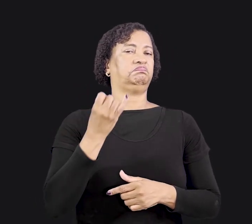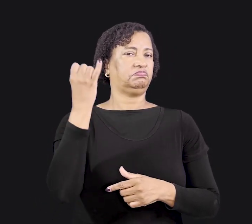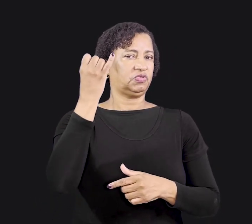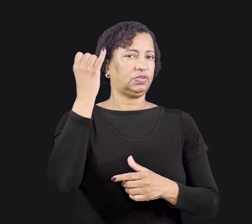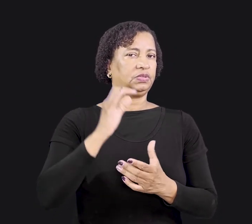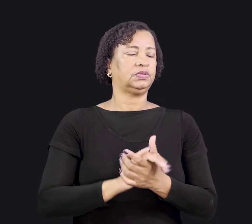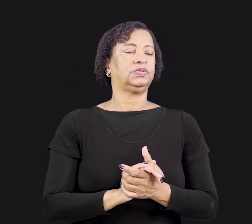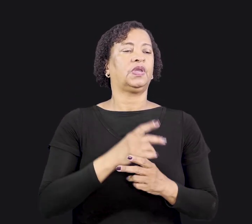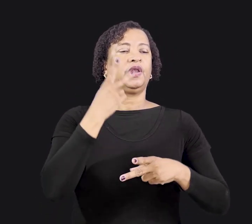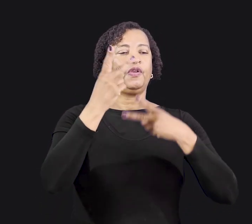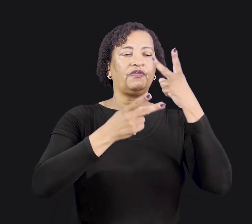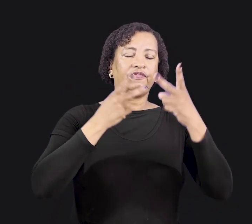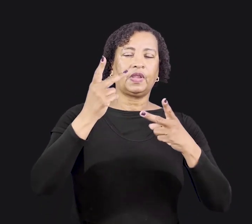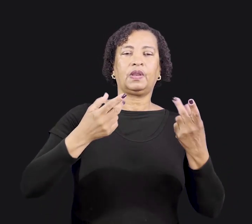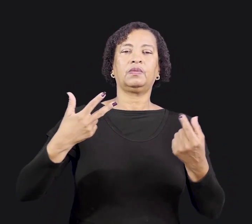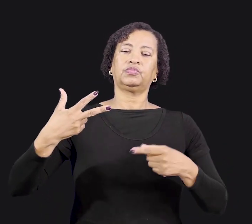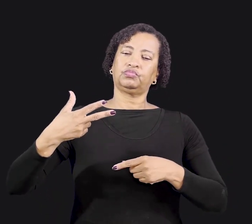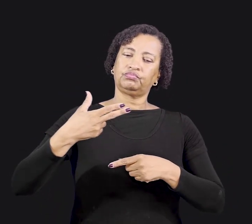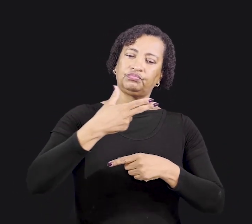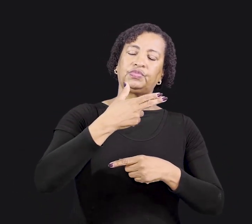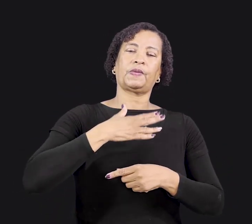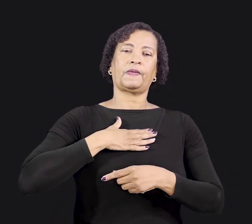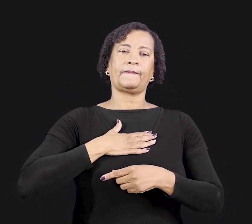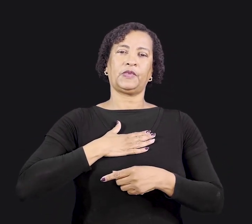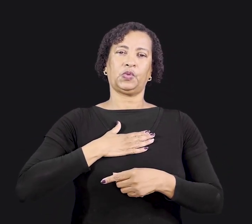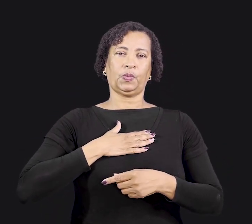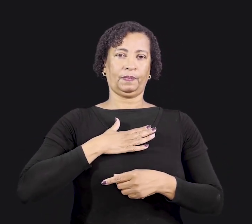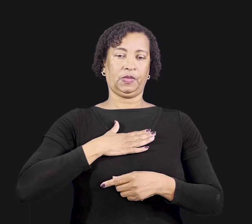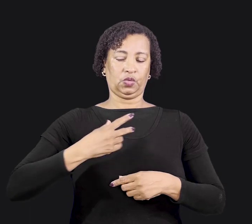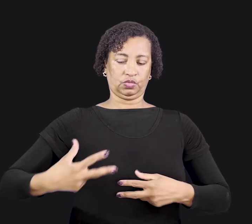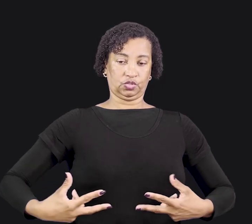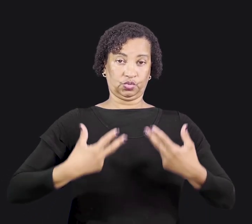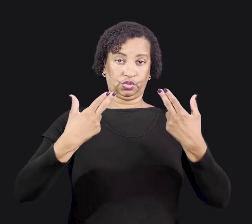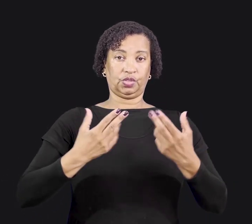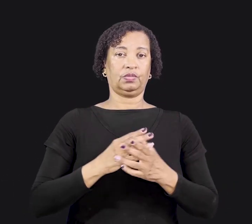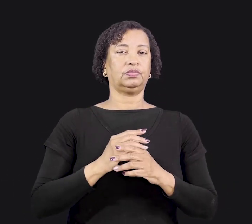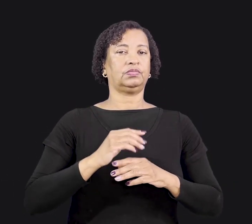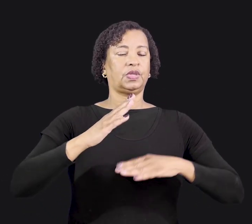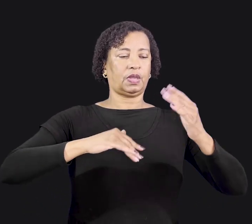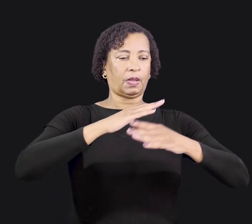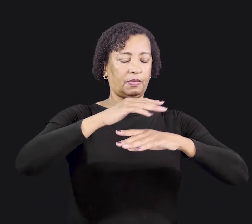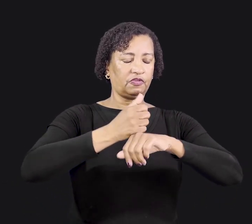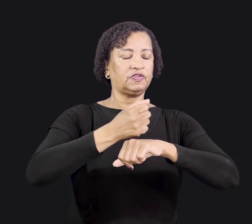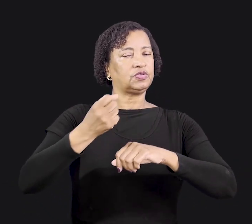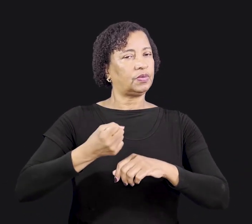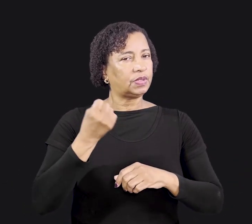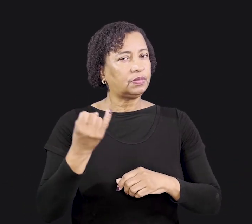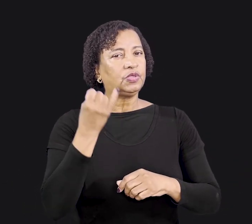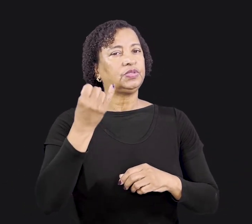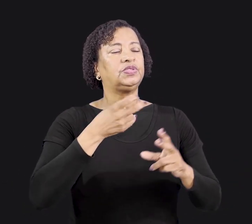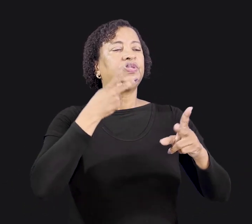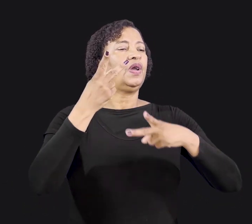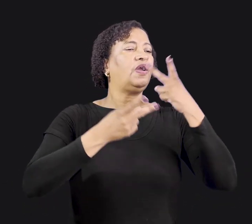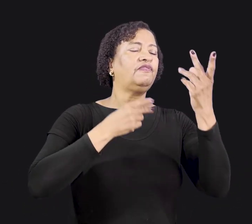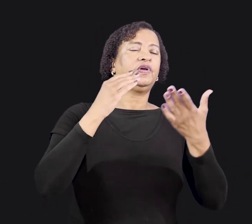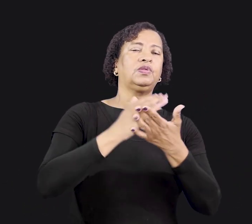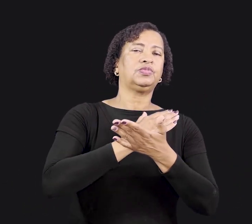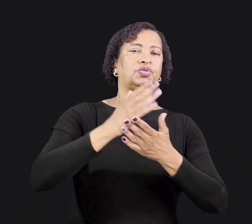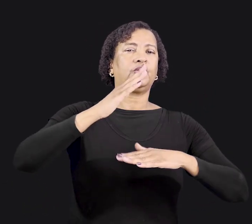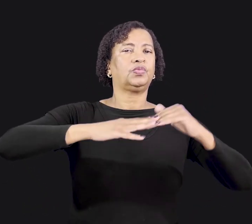importante. Falamos sobre um cirurgião, amigo meu também, como a profissão dele era importante. E assim falamos de mais alguns profissionais